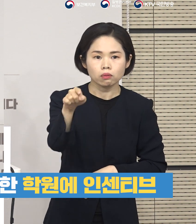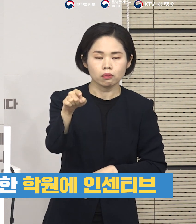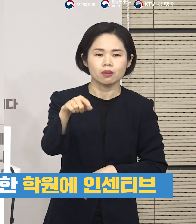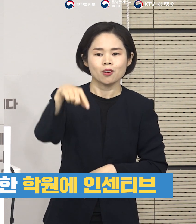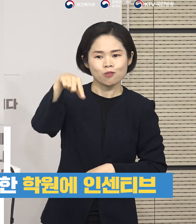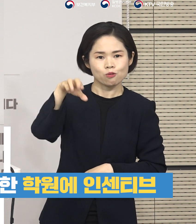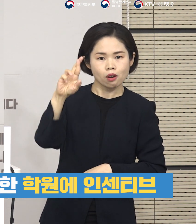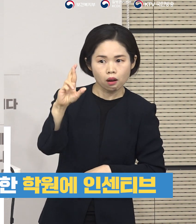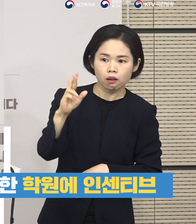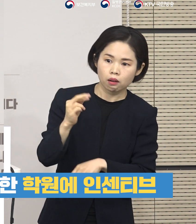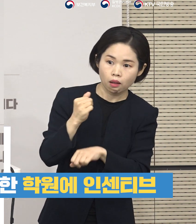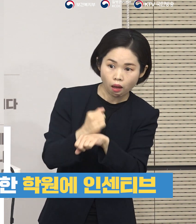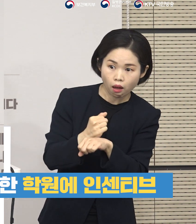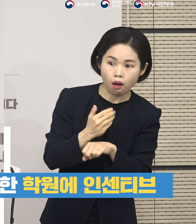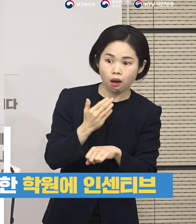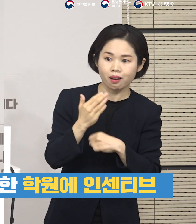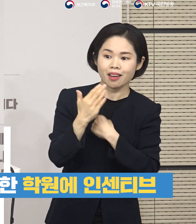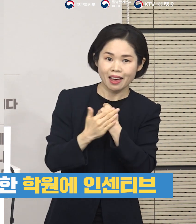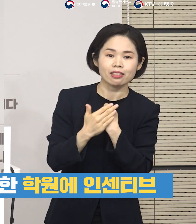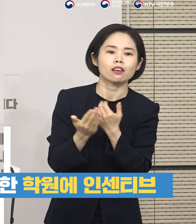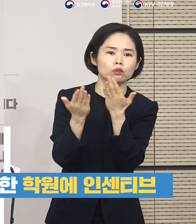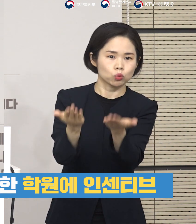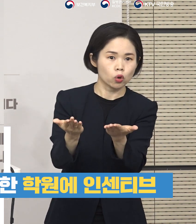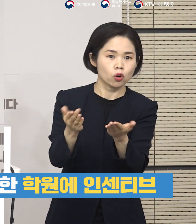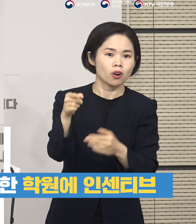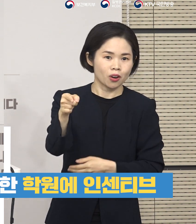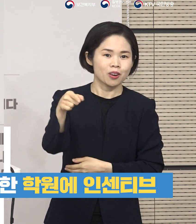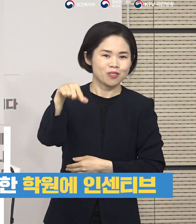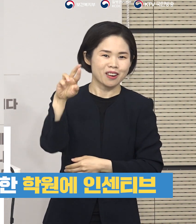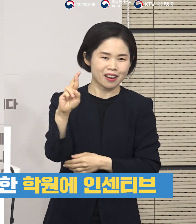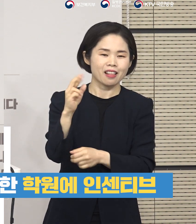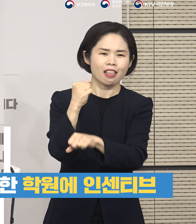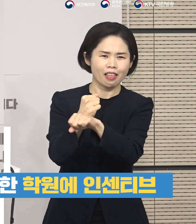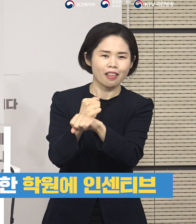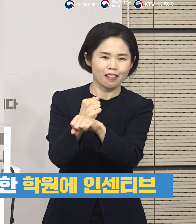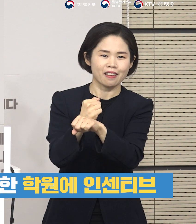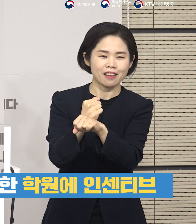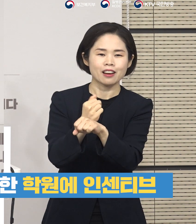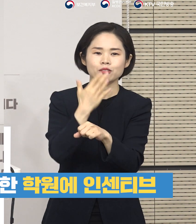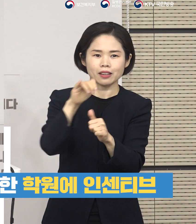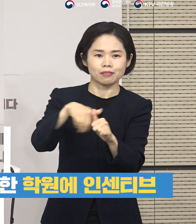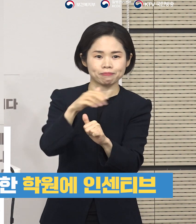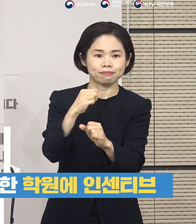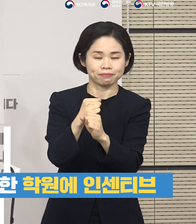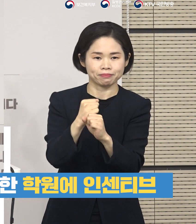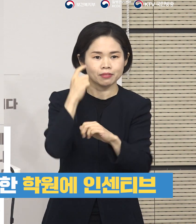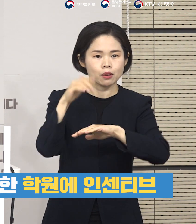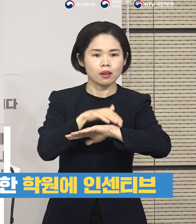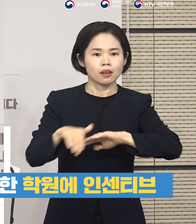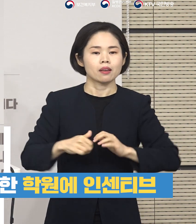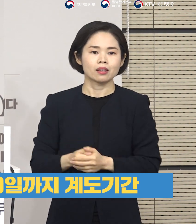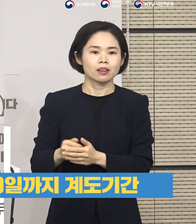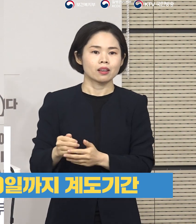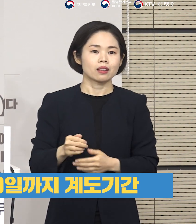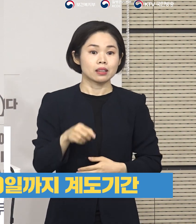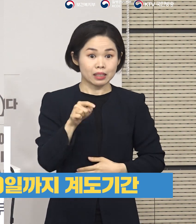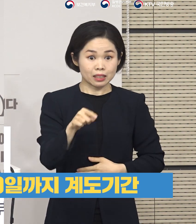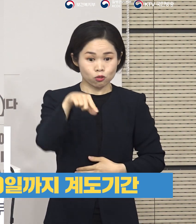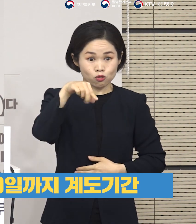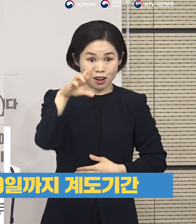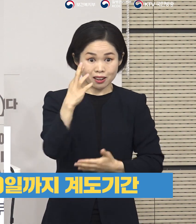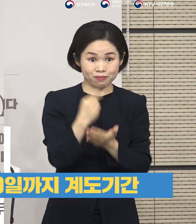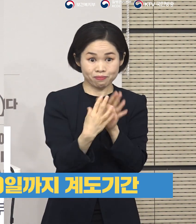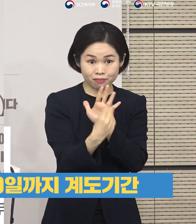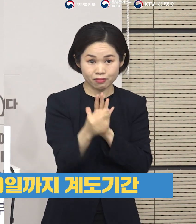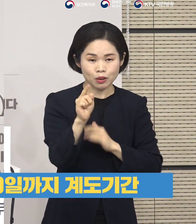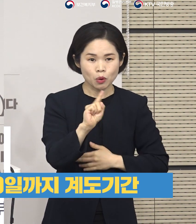가능합니다. 학원의 경우 인센티브를 통해 참여를 독려하는 방안을 추진할 예정입니다.